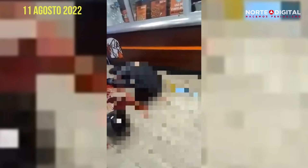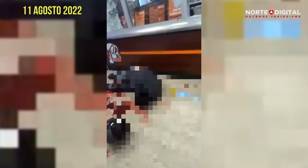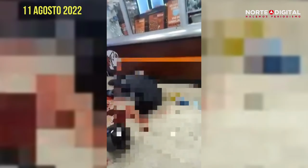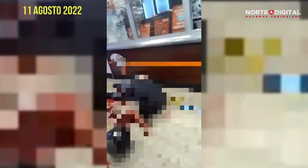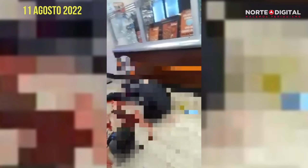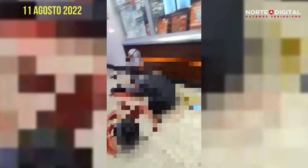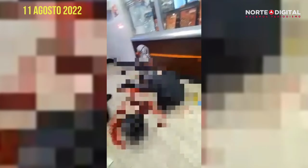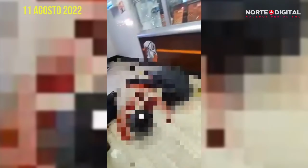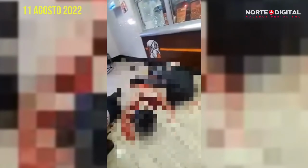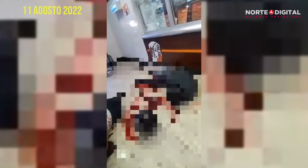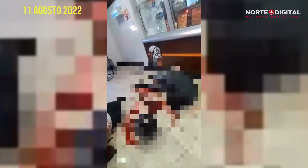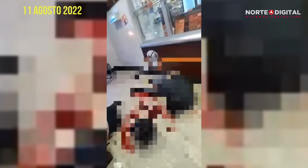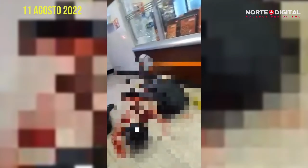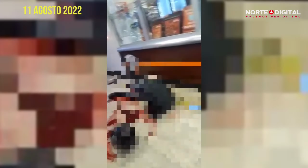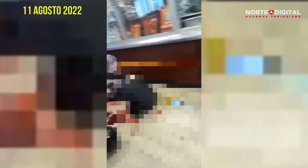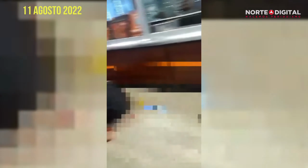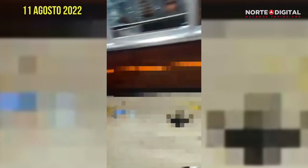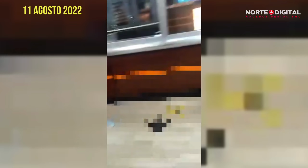¿verdad?